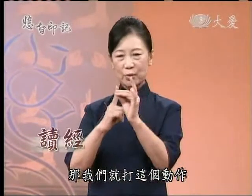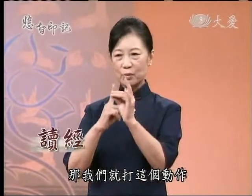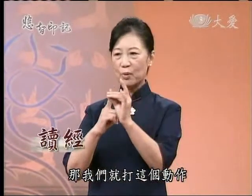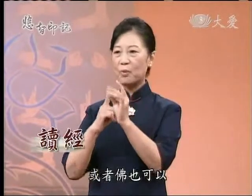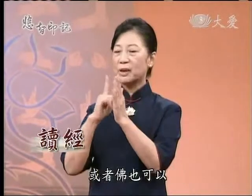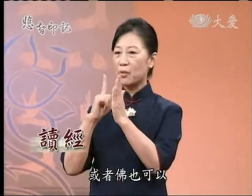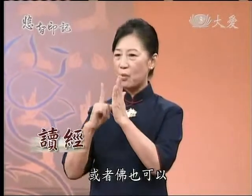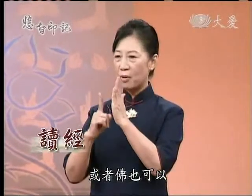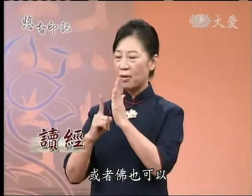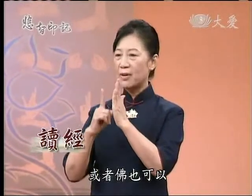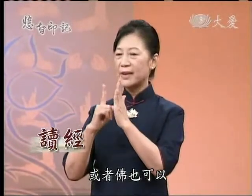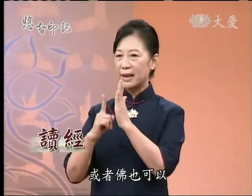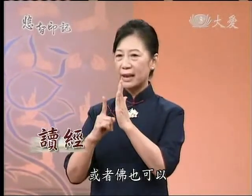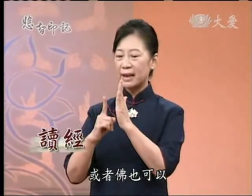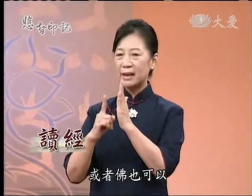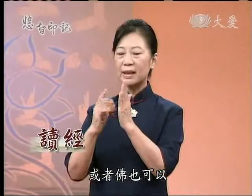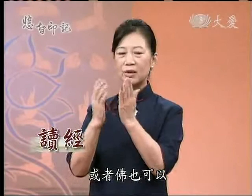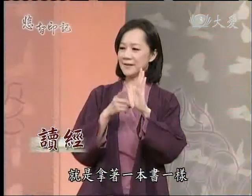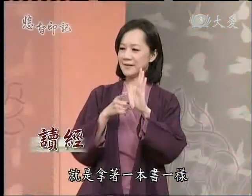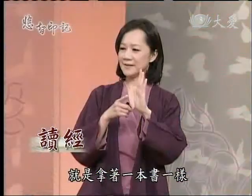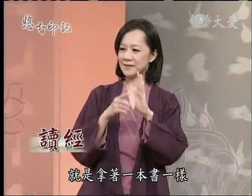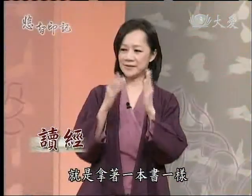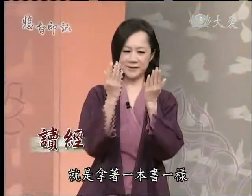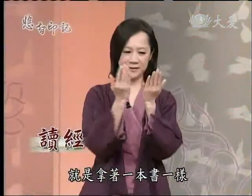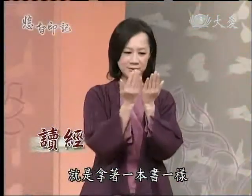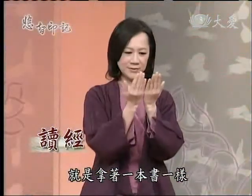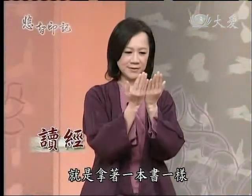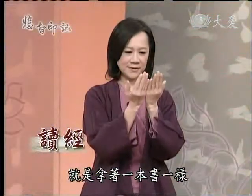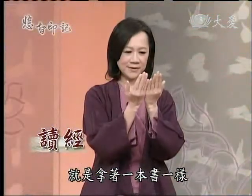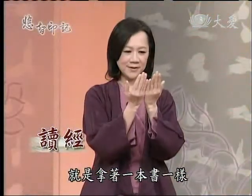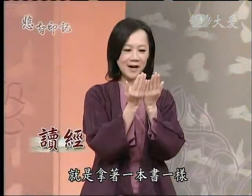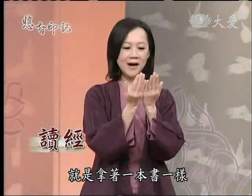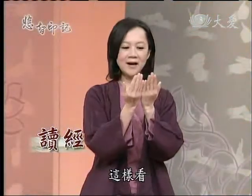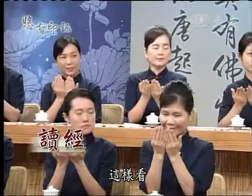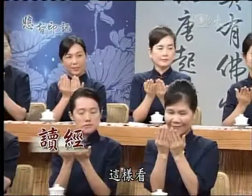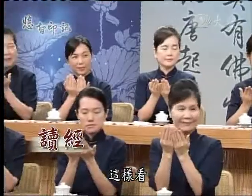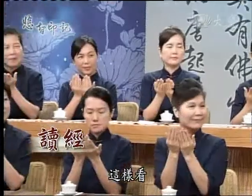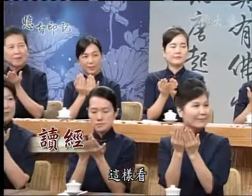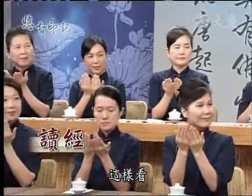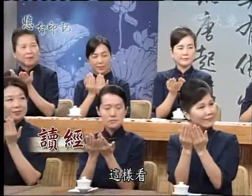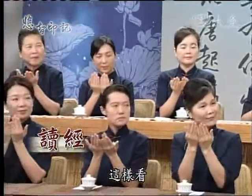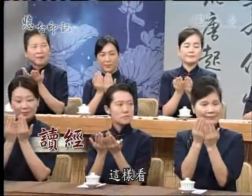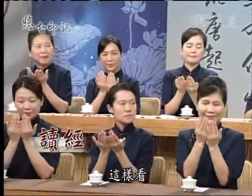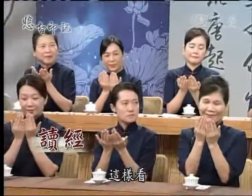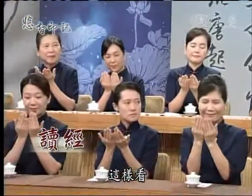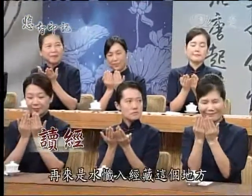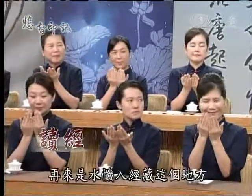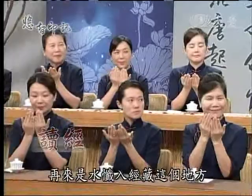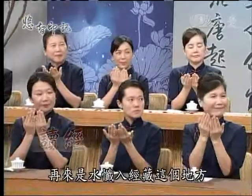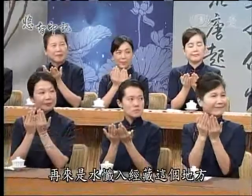动作，或者佛也可以，就是拿着一本书一样， 嗯， 再来看，对，嗯，那再来是水